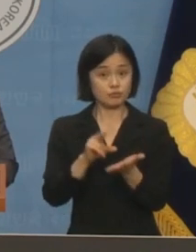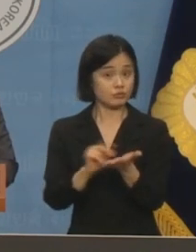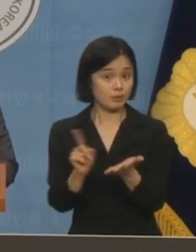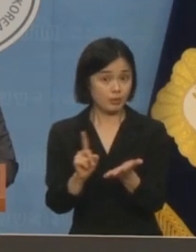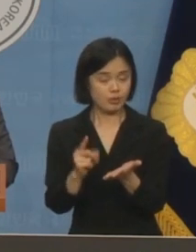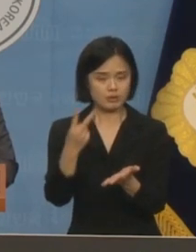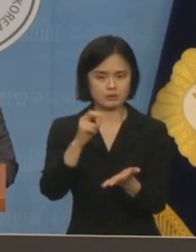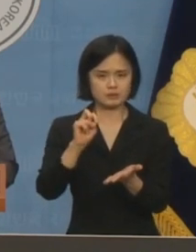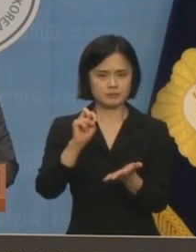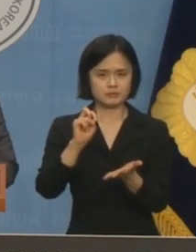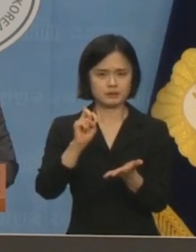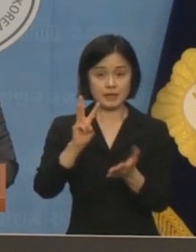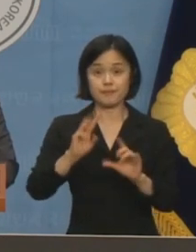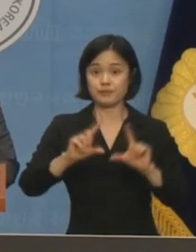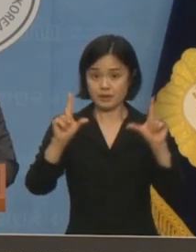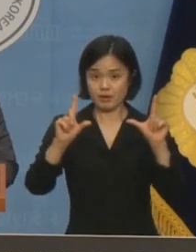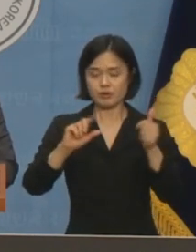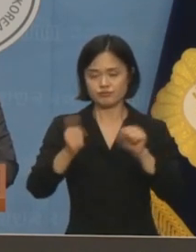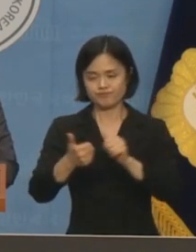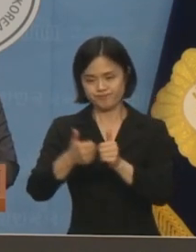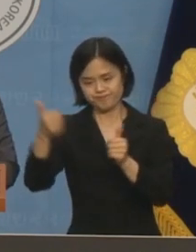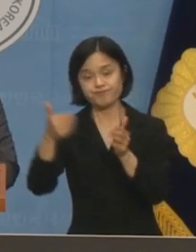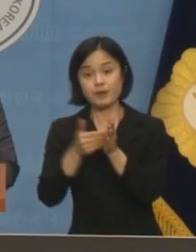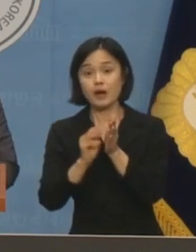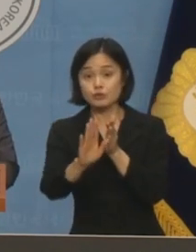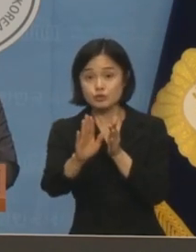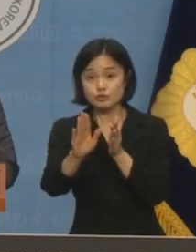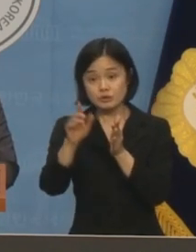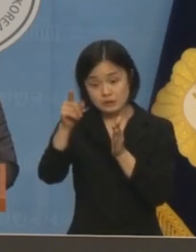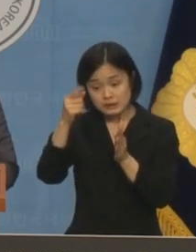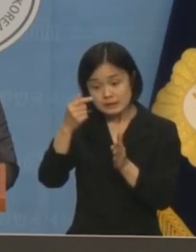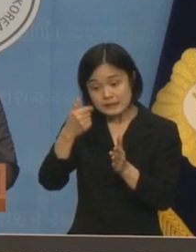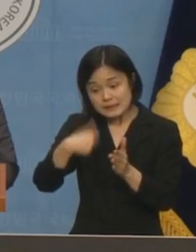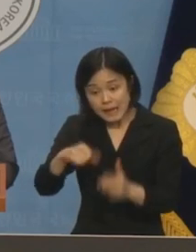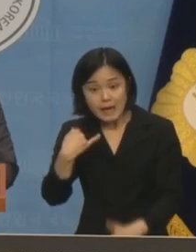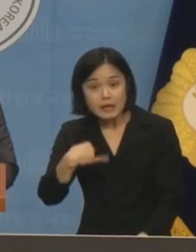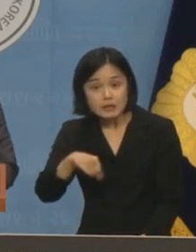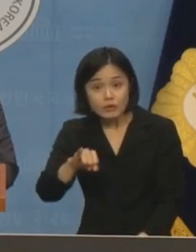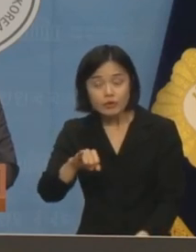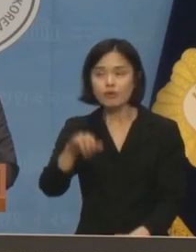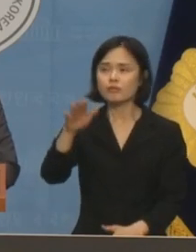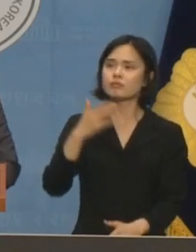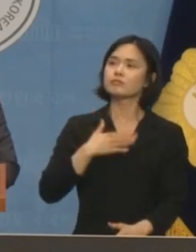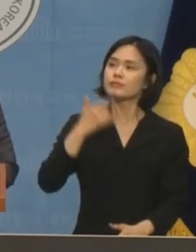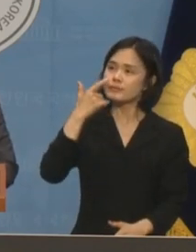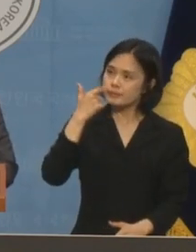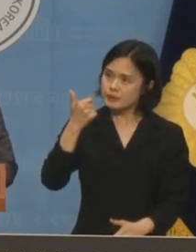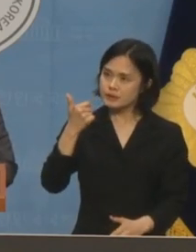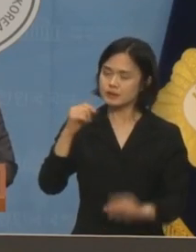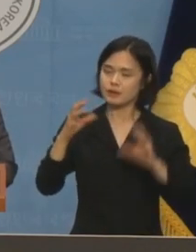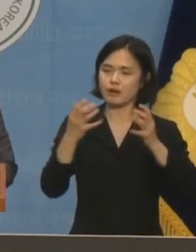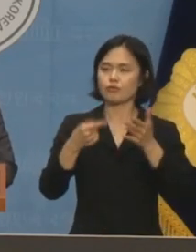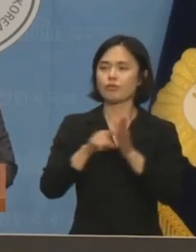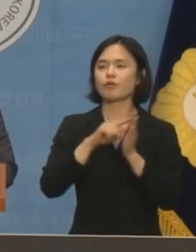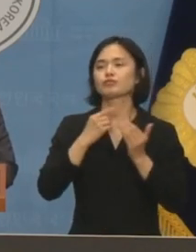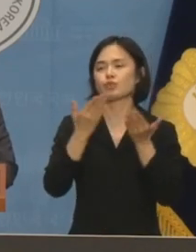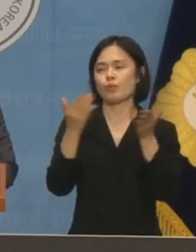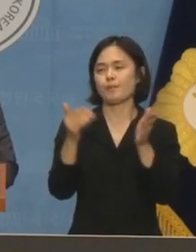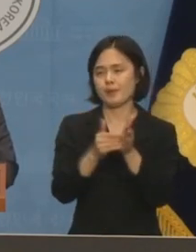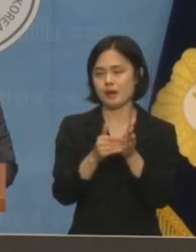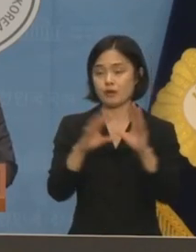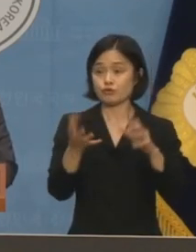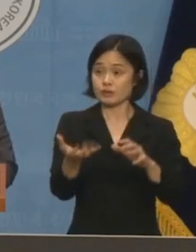그가 세상을 떠난 이후에 그의 자녀들이 부친의 국립묘지 안장을 신청했는데 국가보훈처 소속